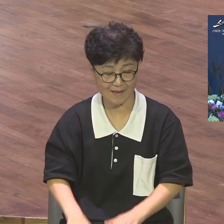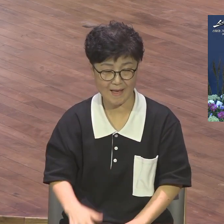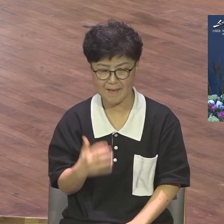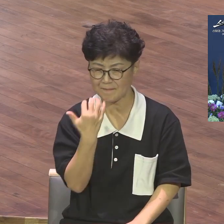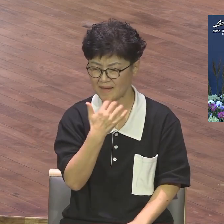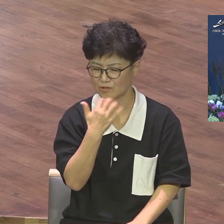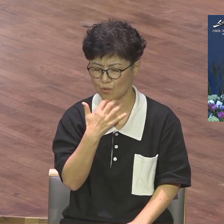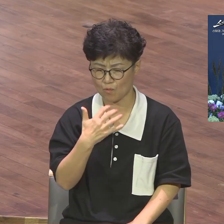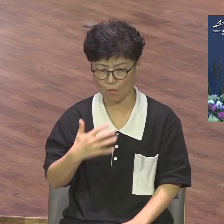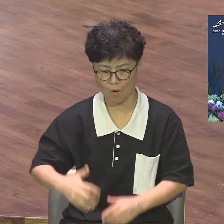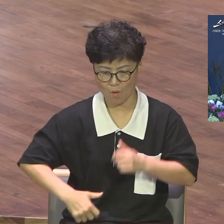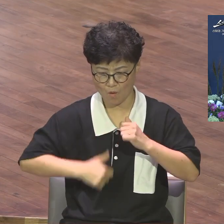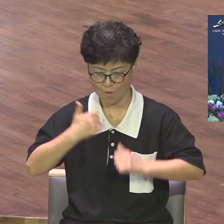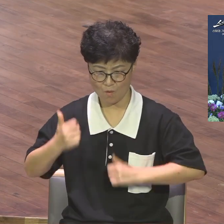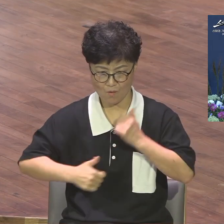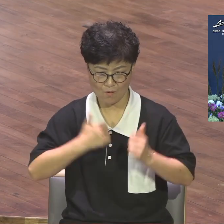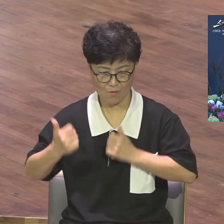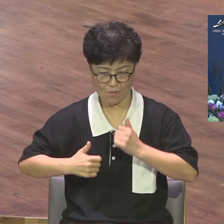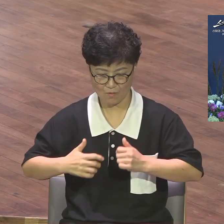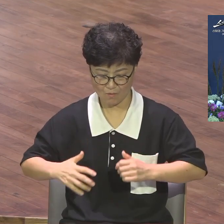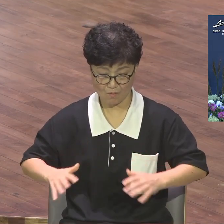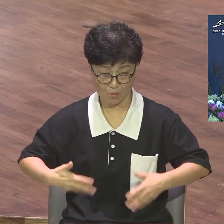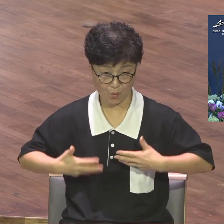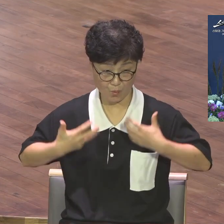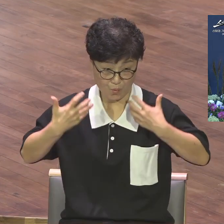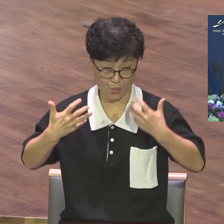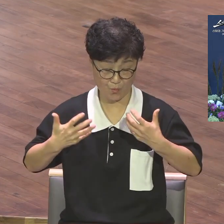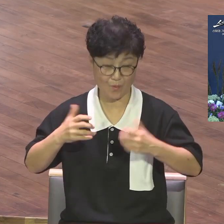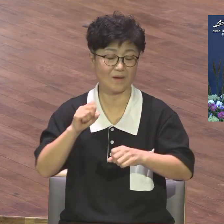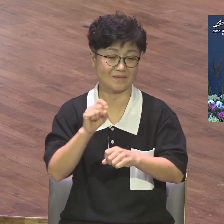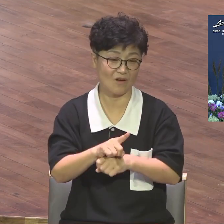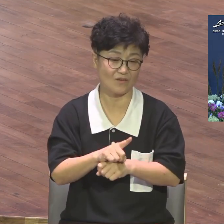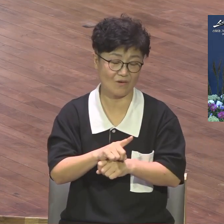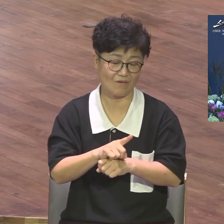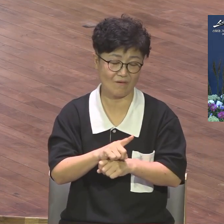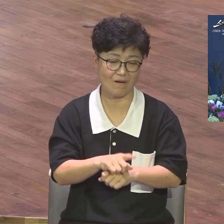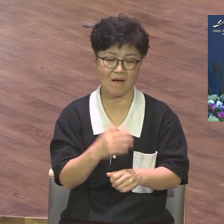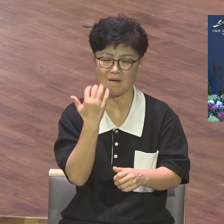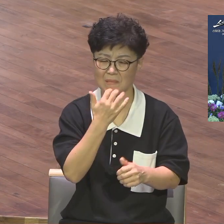인생의 기승전결을 우리가 한번 보면 그의